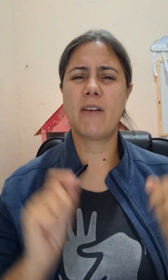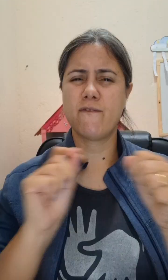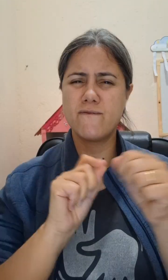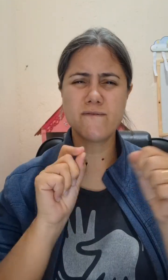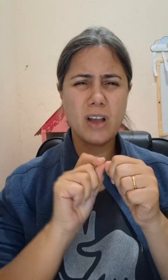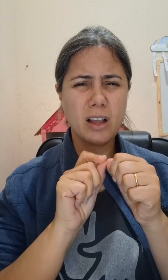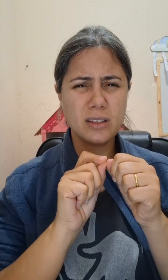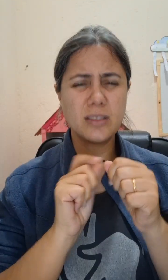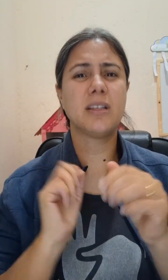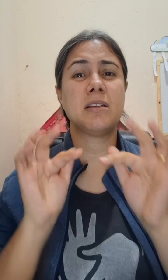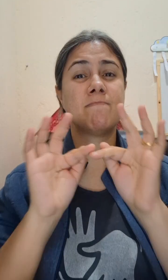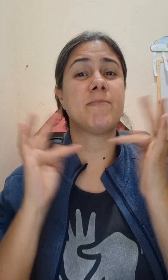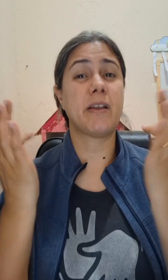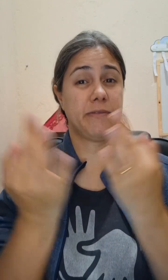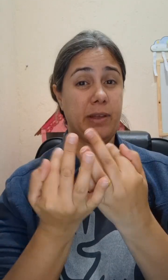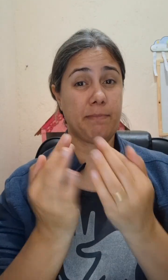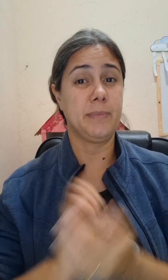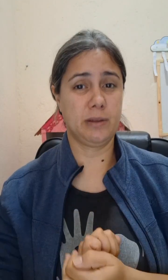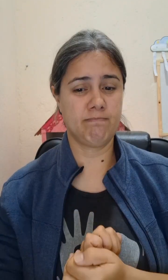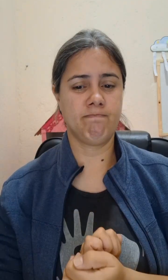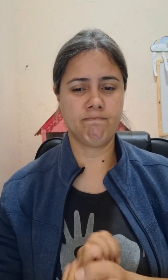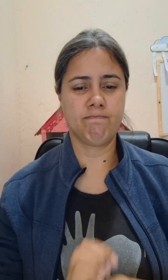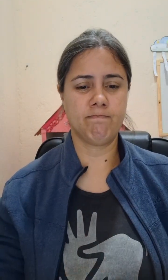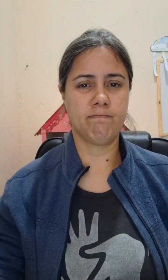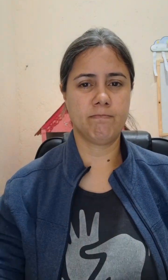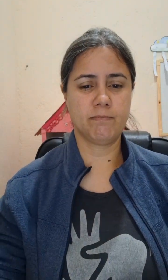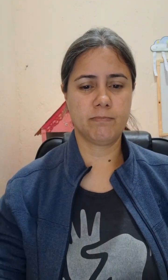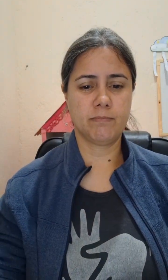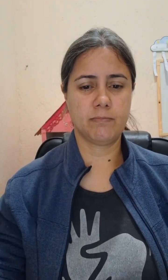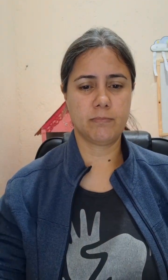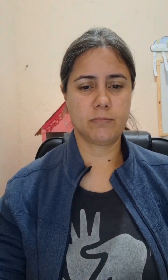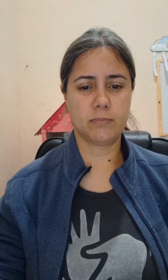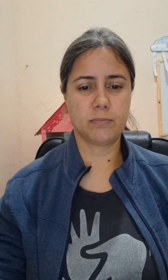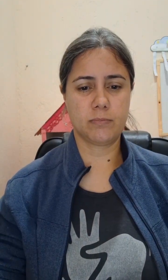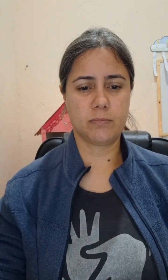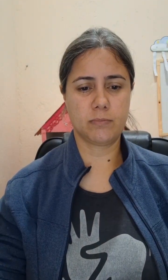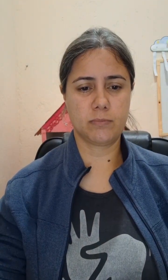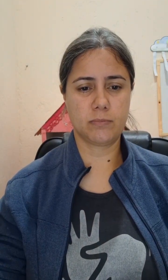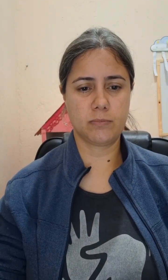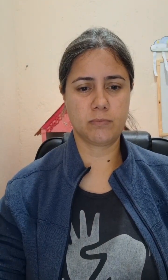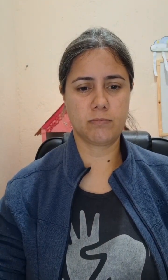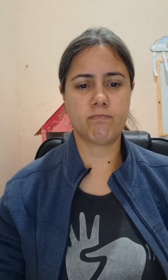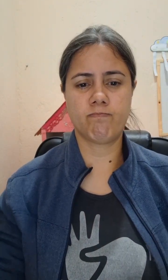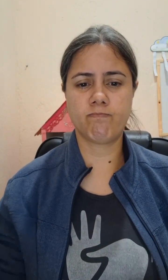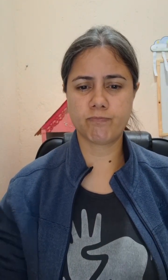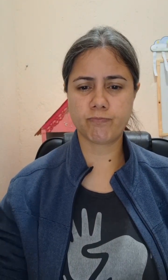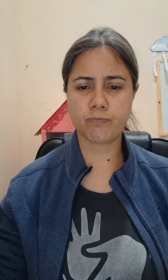responsáveis pelos deveres da família, pelo que precisamos fazer na família.